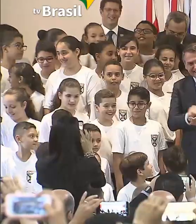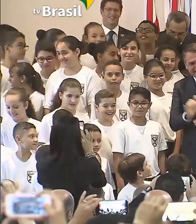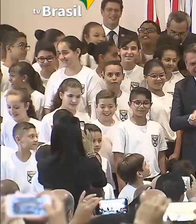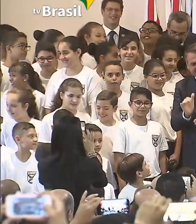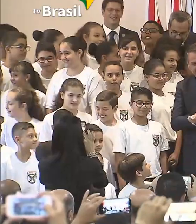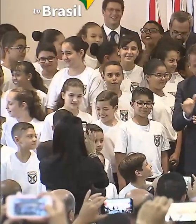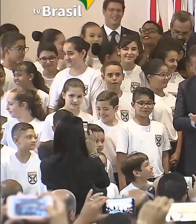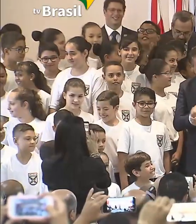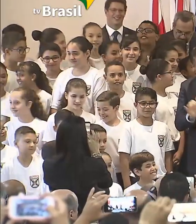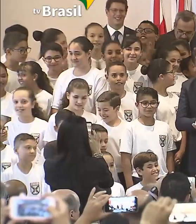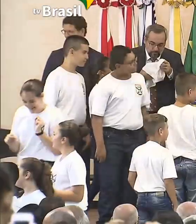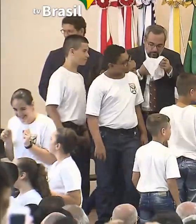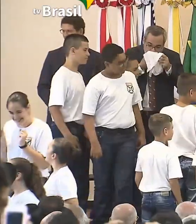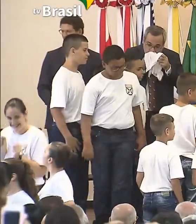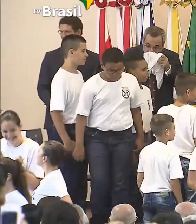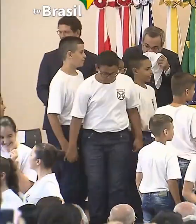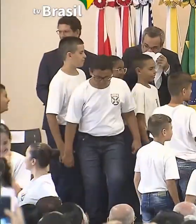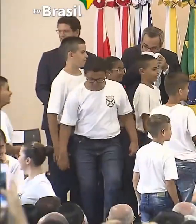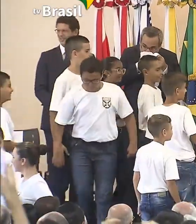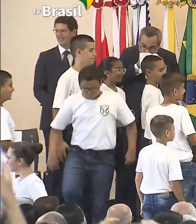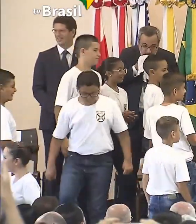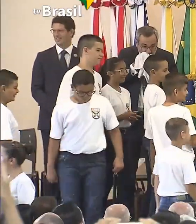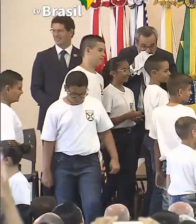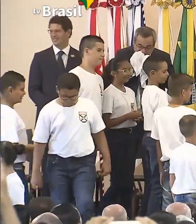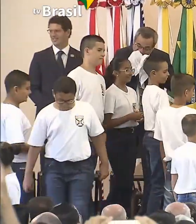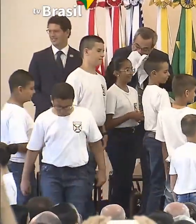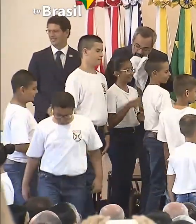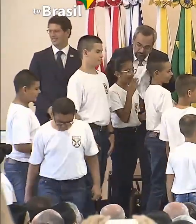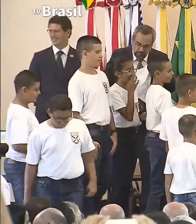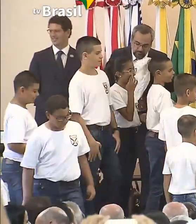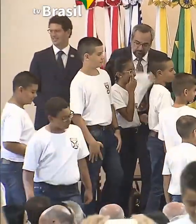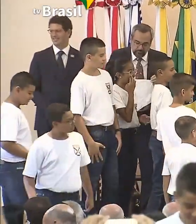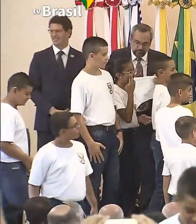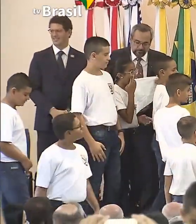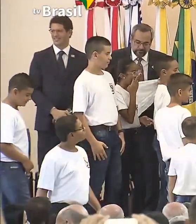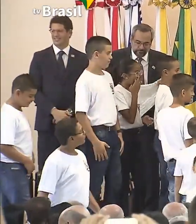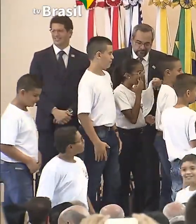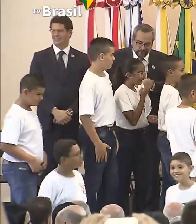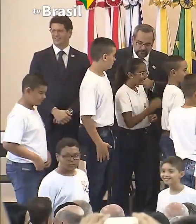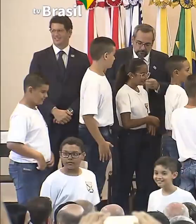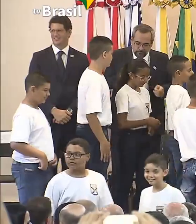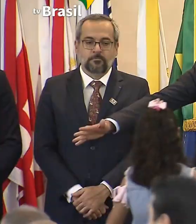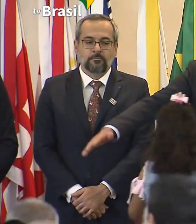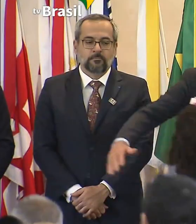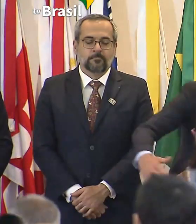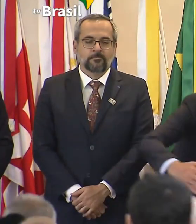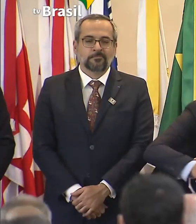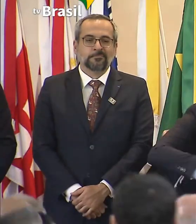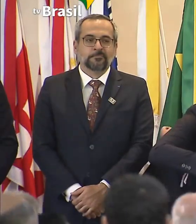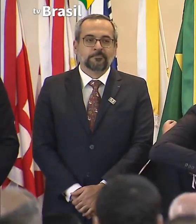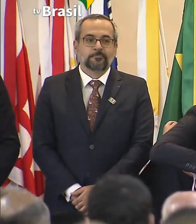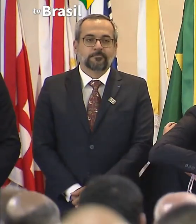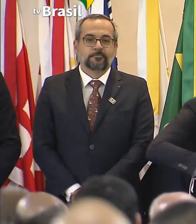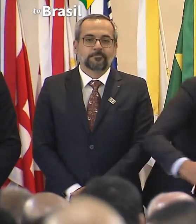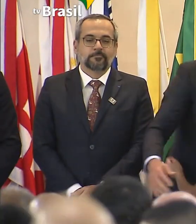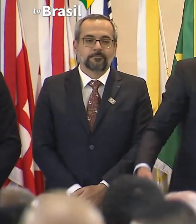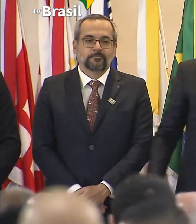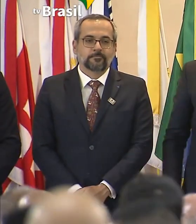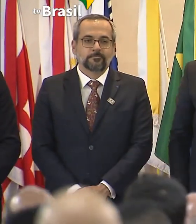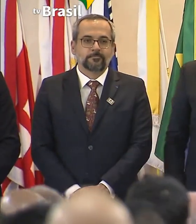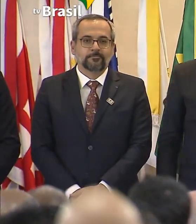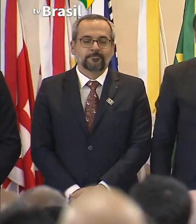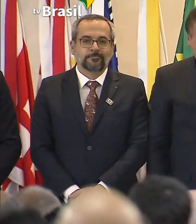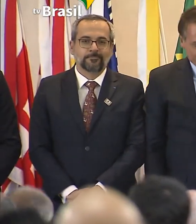O presidente participou ainda da cerimônia de boas-vindas aos alunos recém-matriculados no Colégio Militar de São Paulo. São cerca de 80